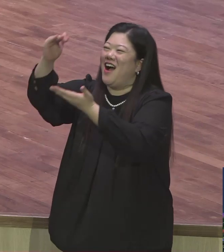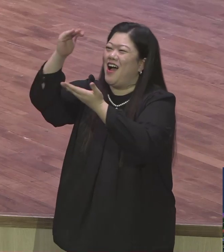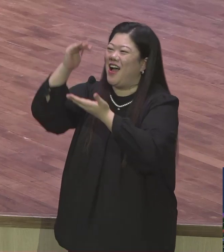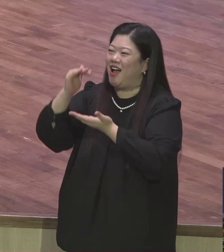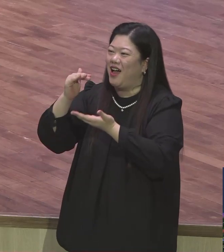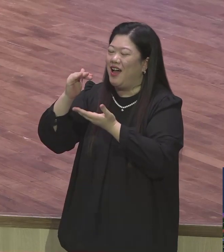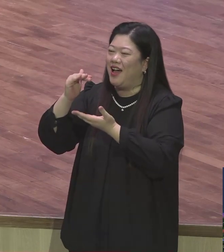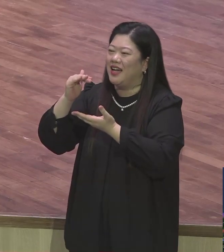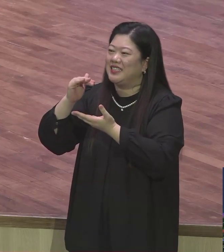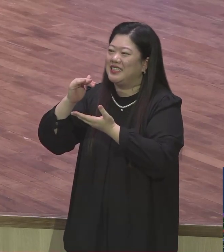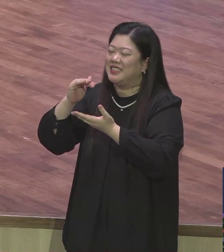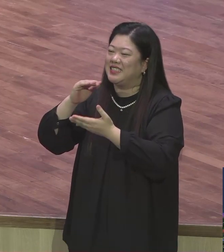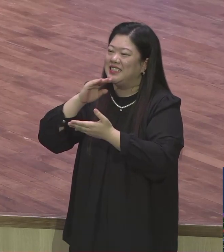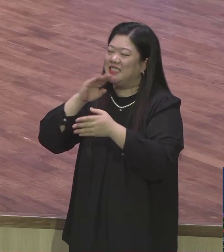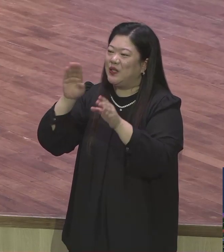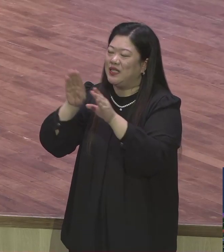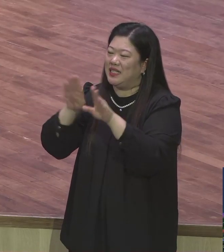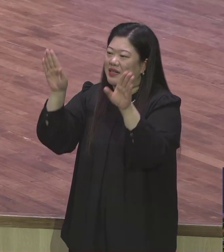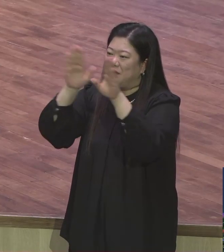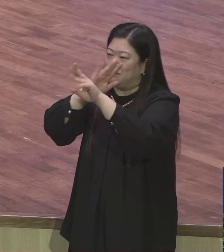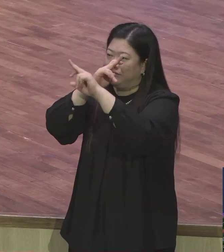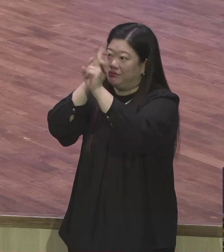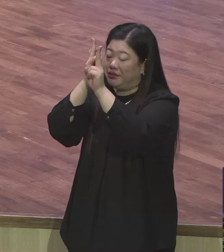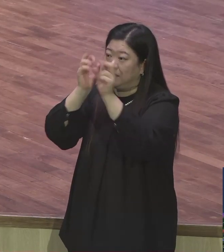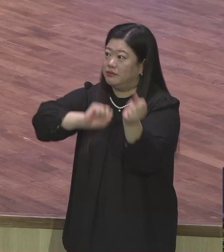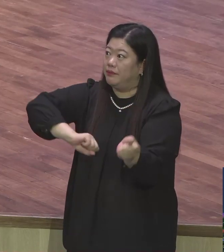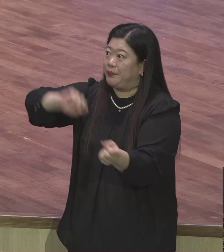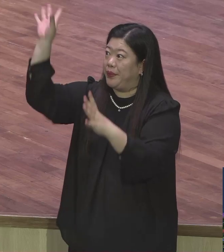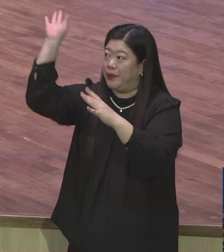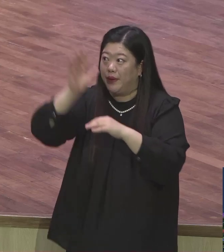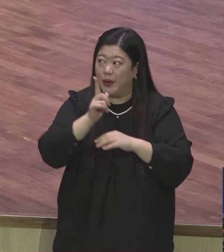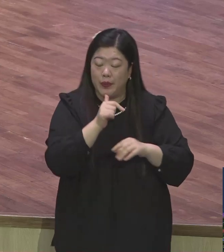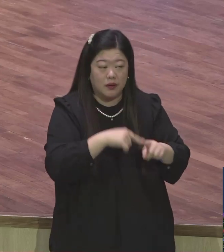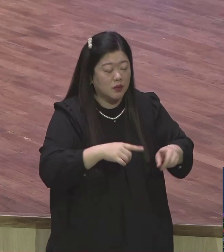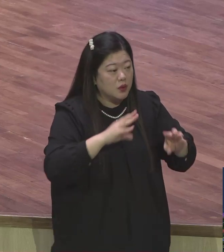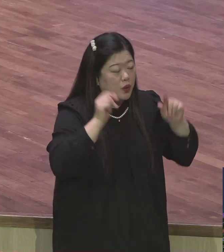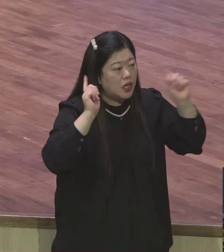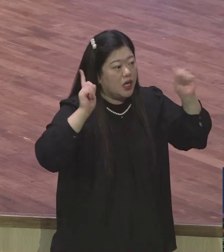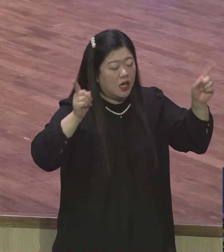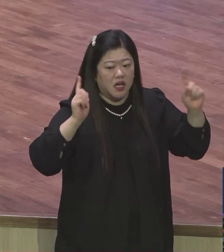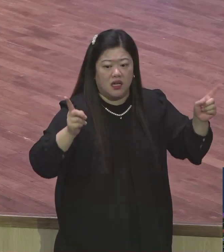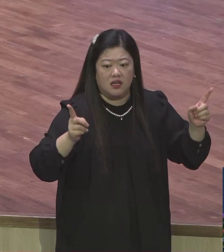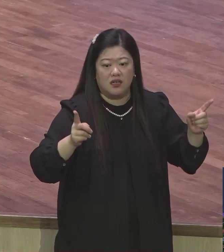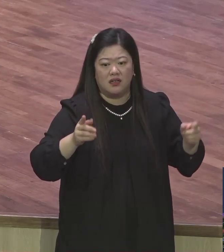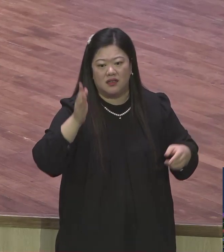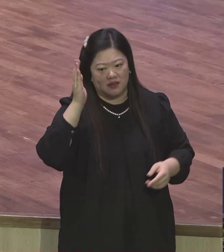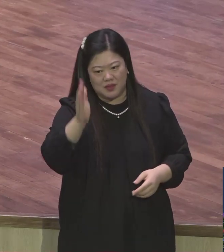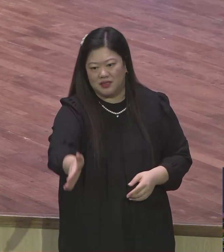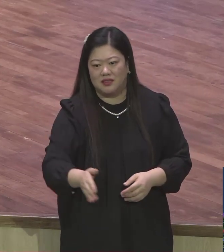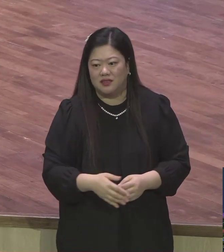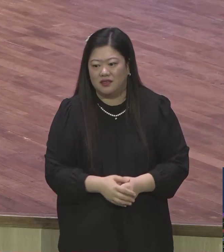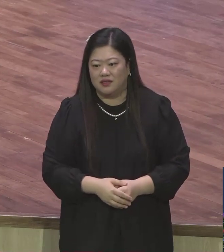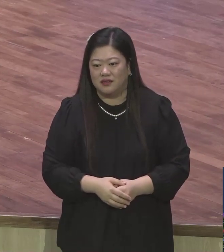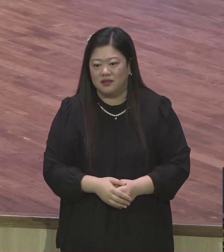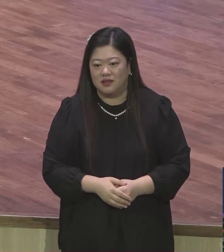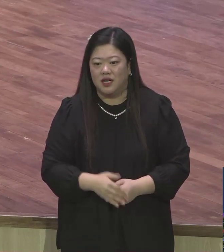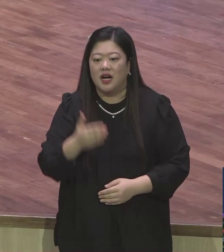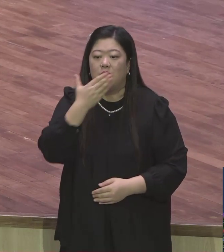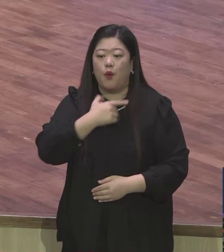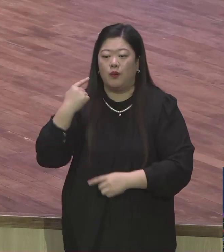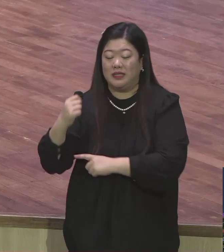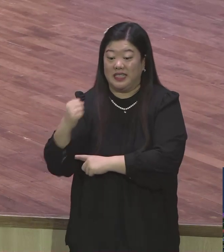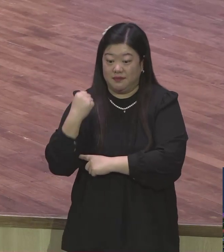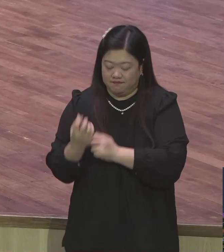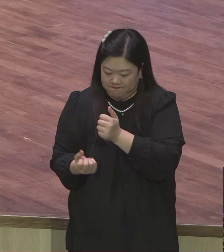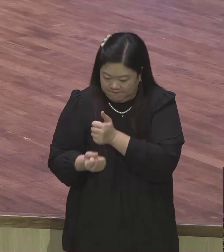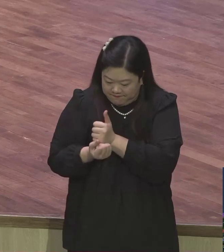말씀, 하나님의 복음, 이거의 복음이 나의 복음이 되는 그런 견고한 응답을 받으면서 복음의 선한 영향을 입혀